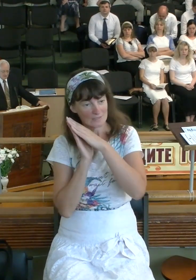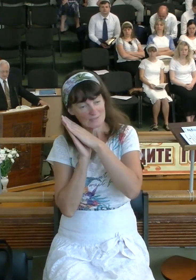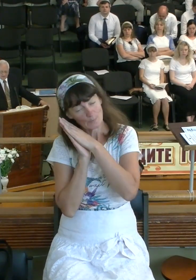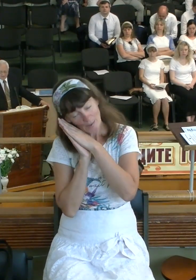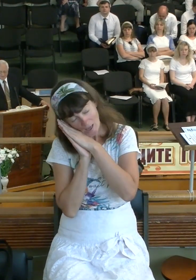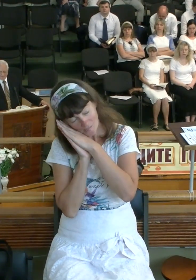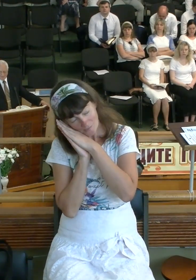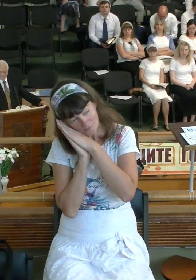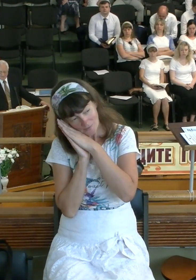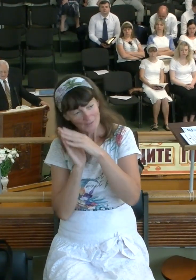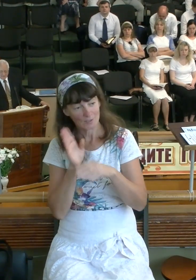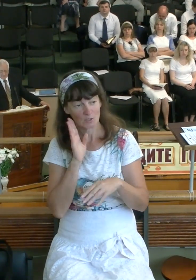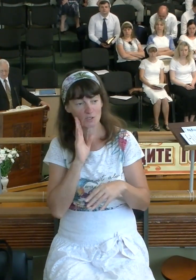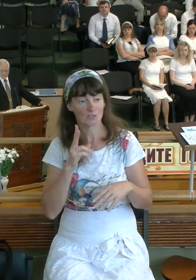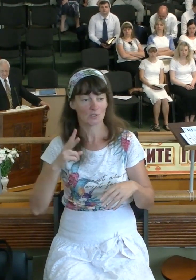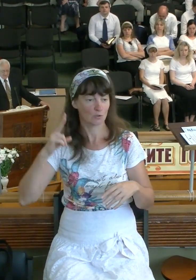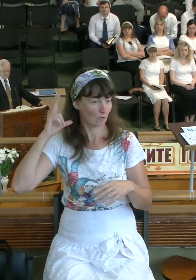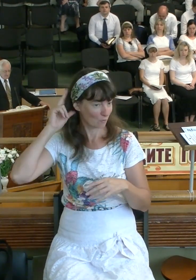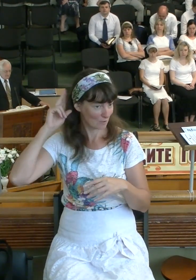И когда